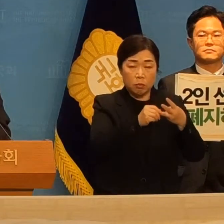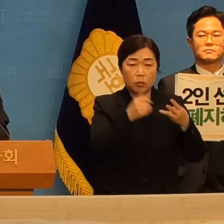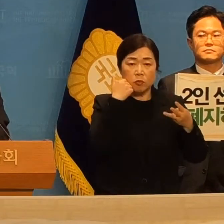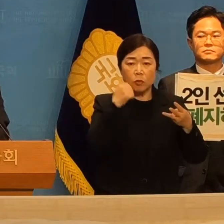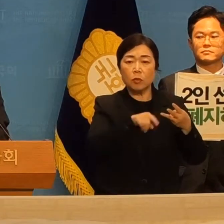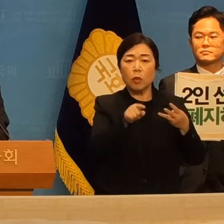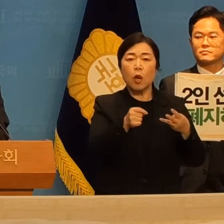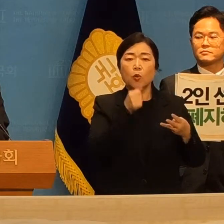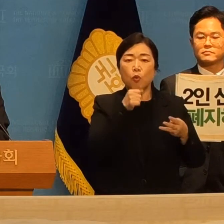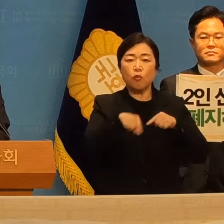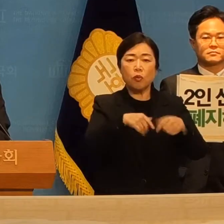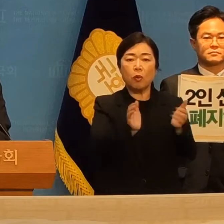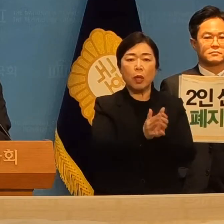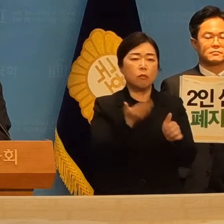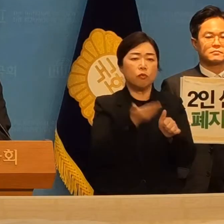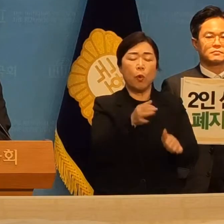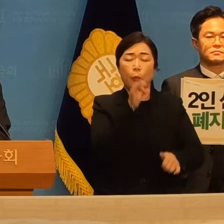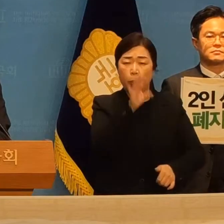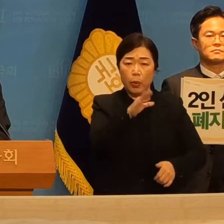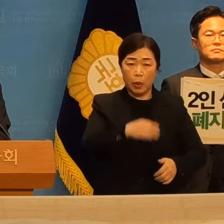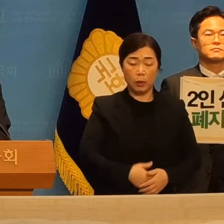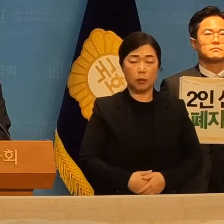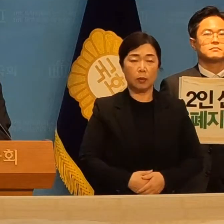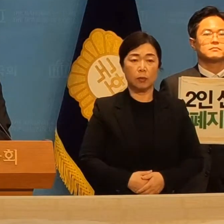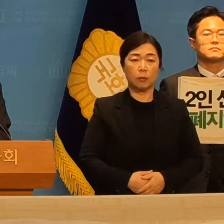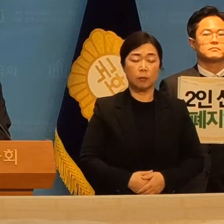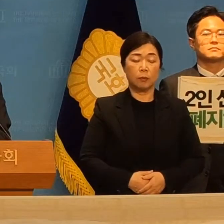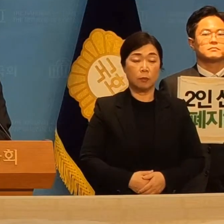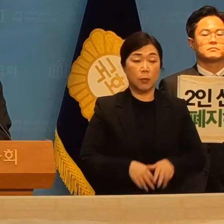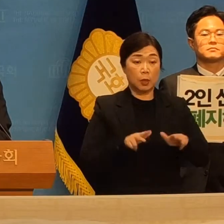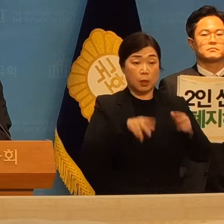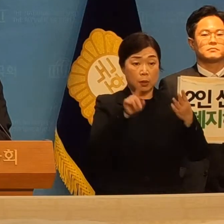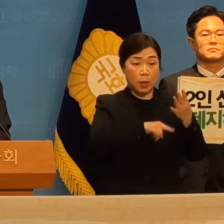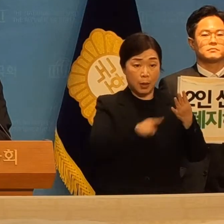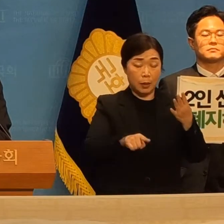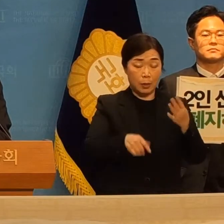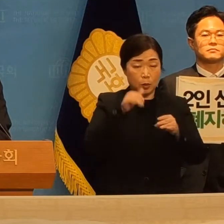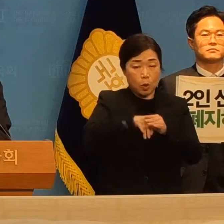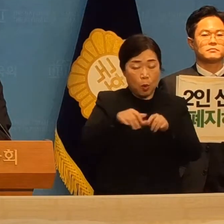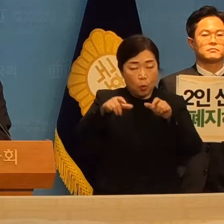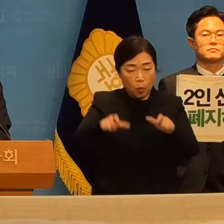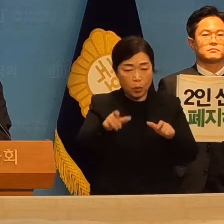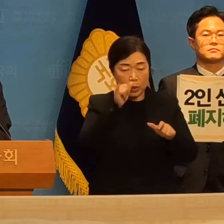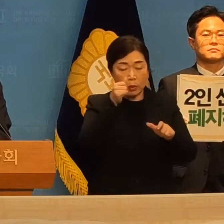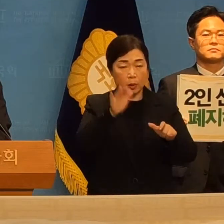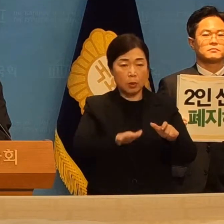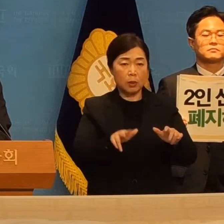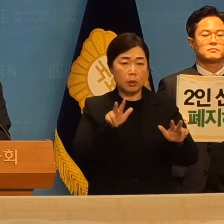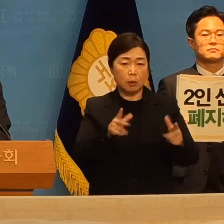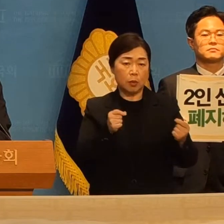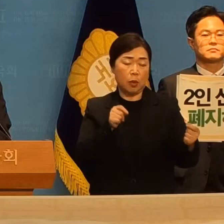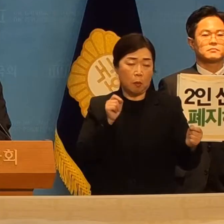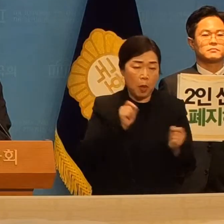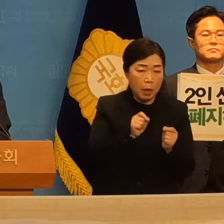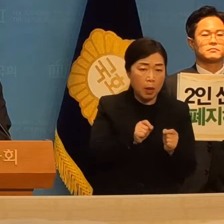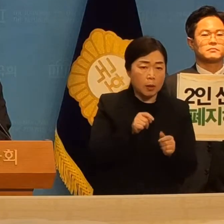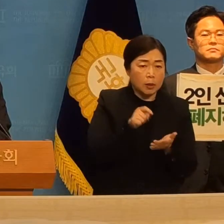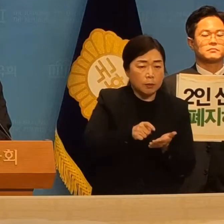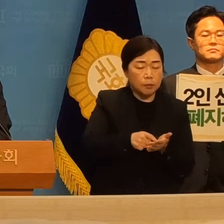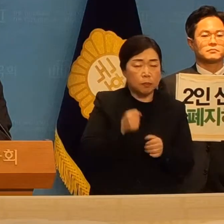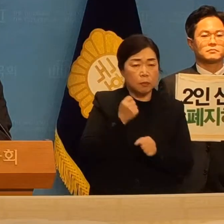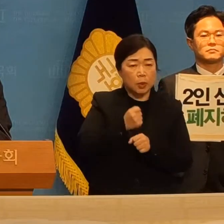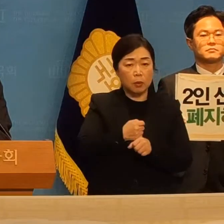안입니다. 4인 선거구가 하나 생기는데요. 지금과 같이 선거에 임박하여 4인 선거구로